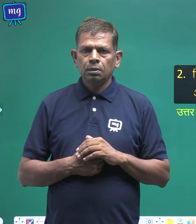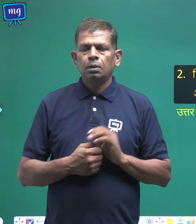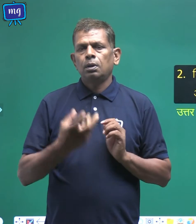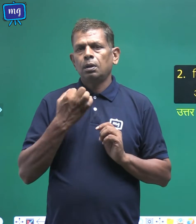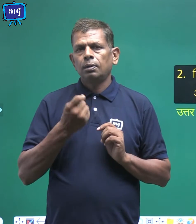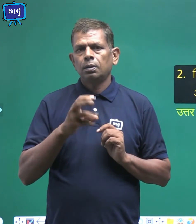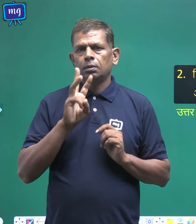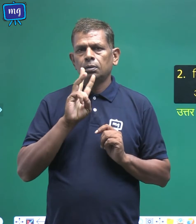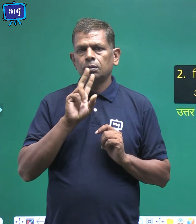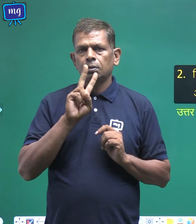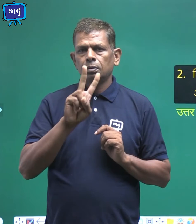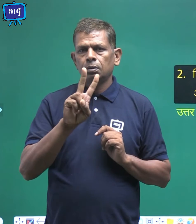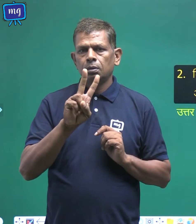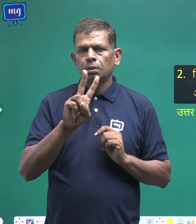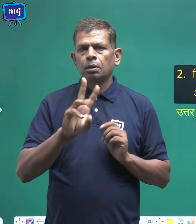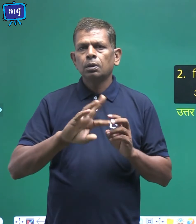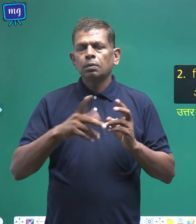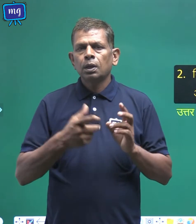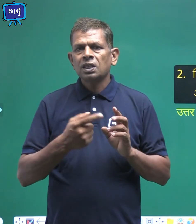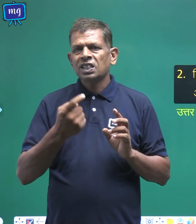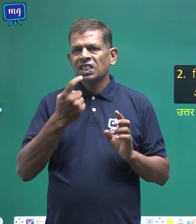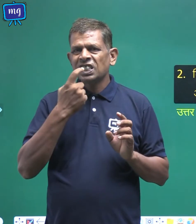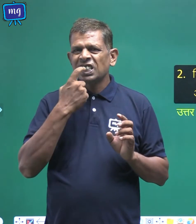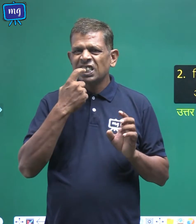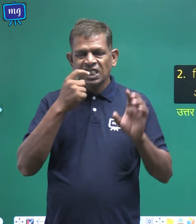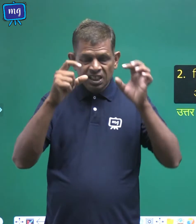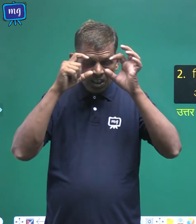नंबर 2, किस प्रकार का लेंस